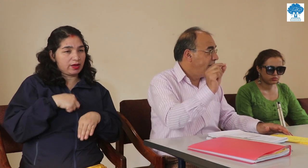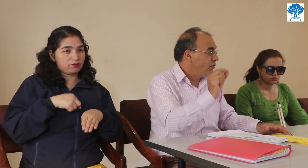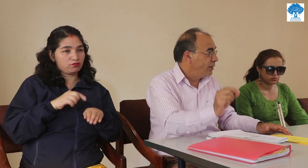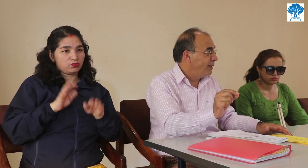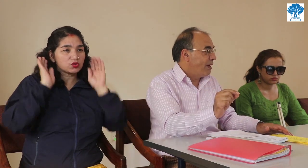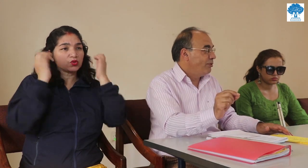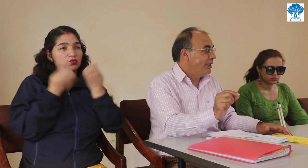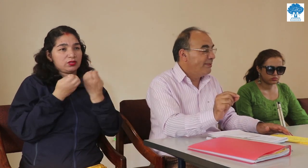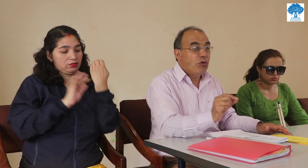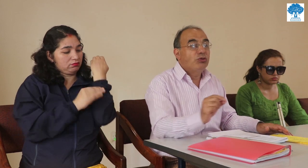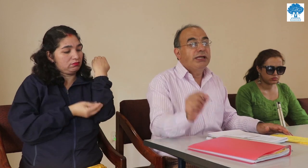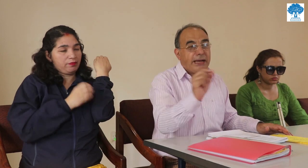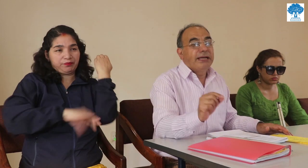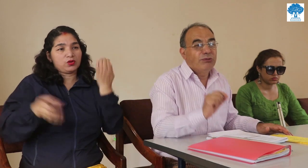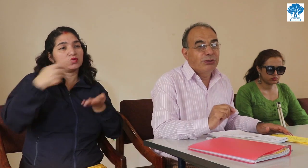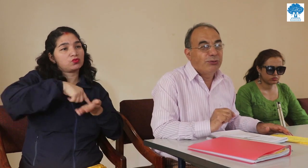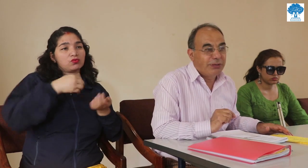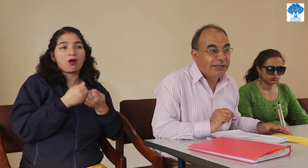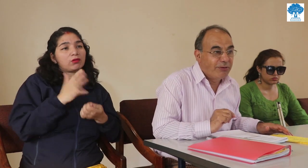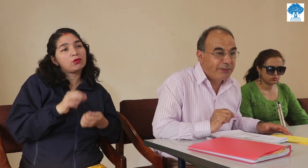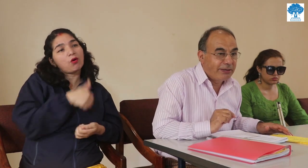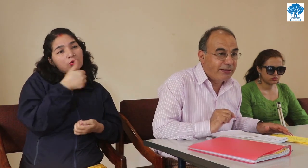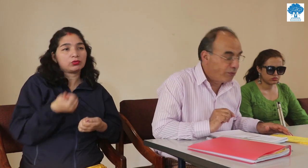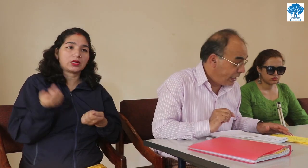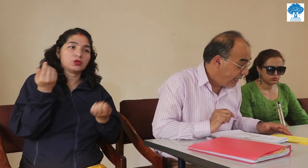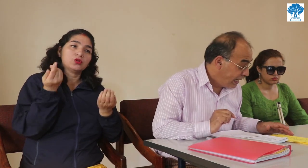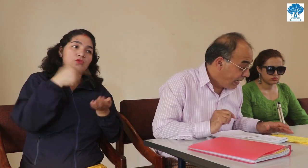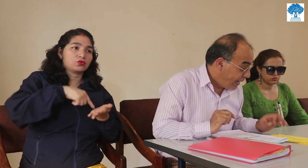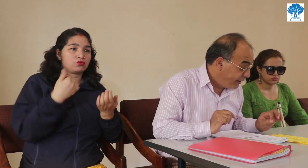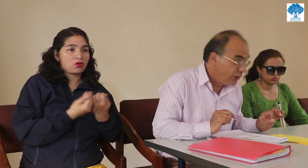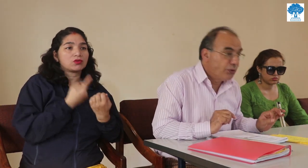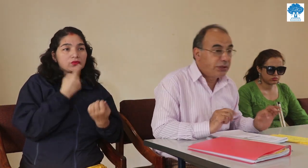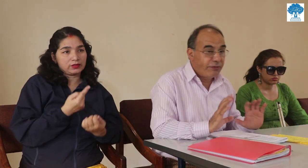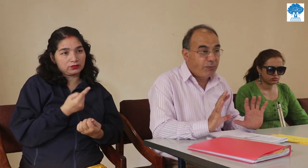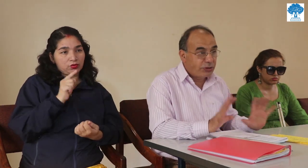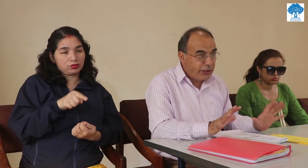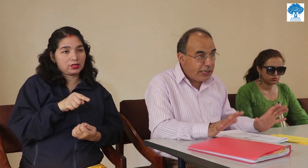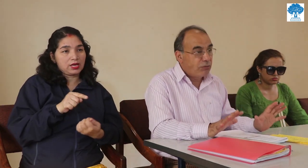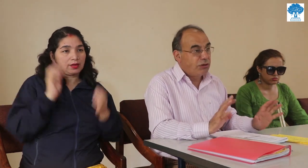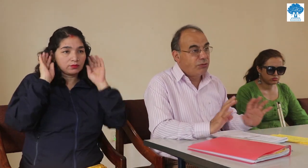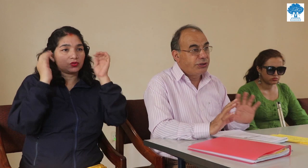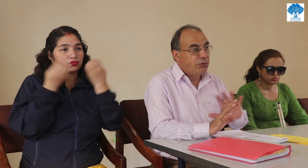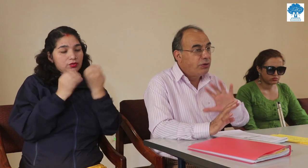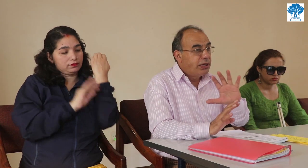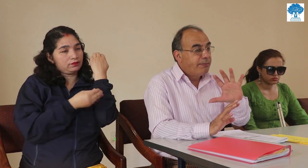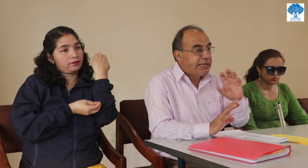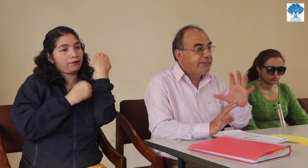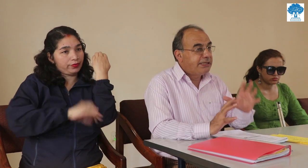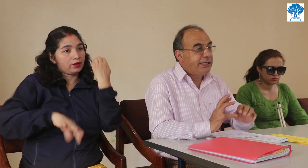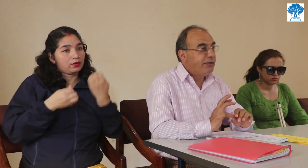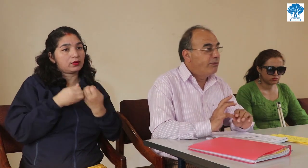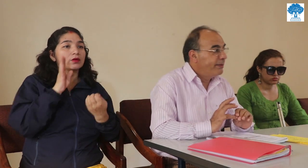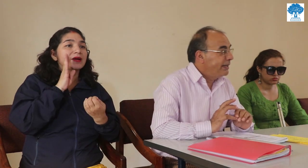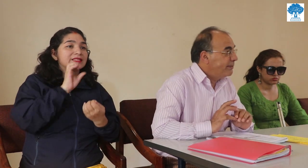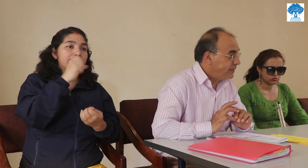भन्ने चाहिँ लागू गर्दैनौँ हाम्रो देशमा अरू चाहिँ हामी लागू गर्छौँ भनेर कमिटमेन्ट गरेको हुनाले हामीले त्यो सेफ एबोर्सनै लागू गर्नु खोजेको हो भाषामा